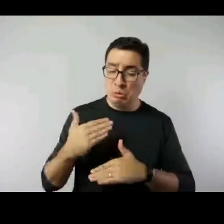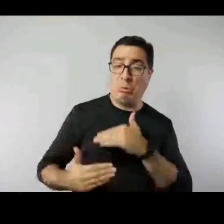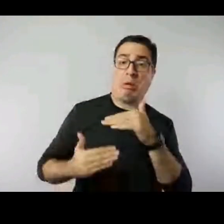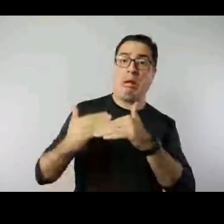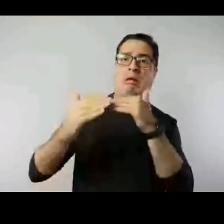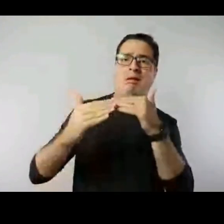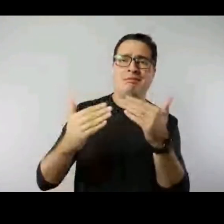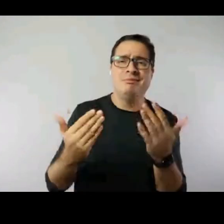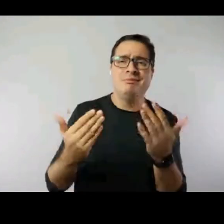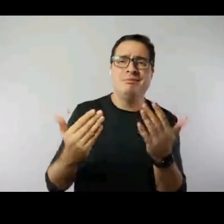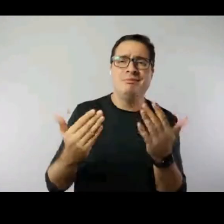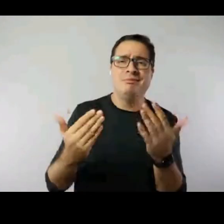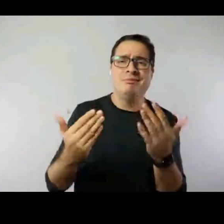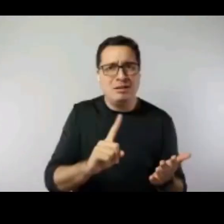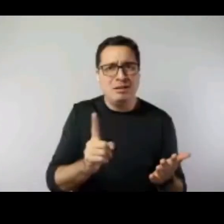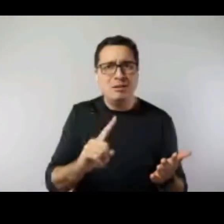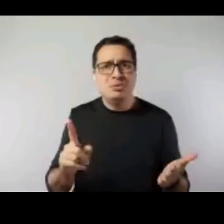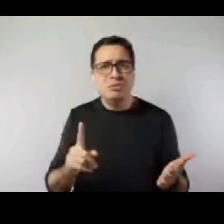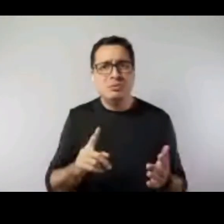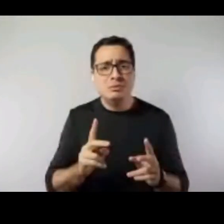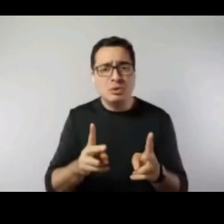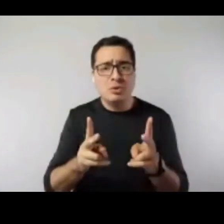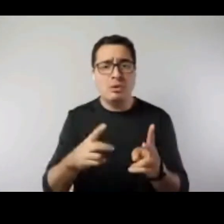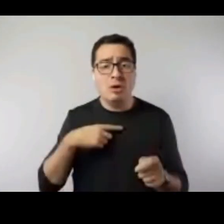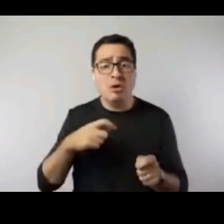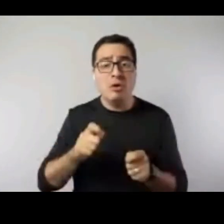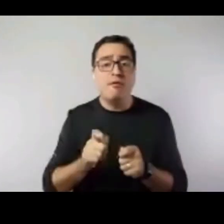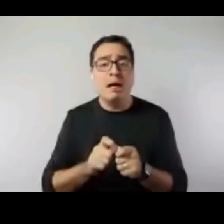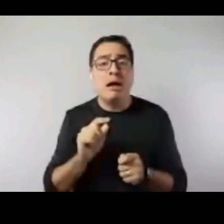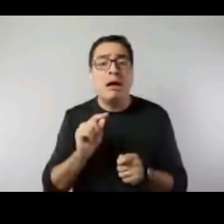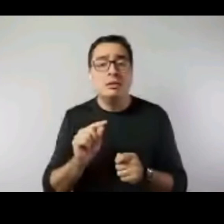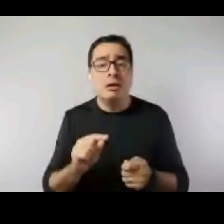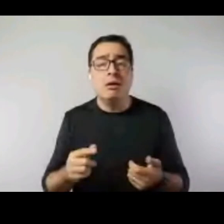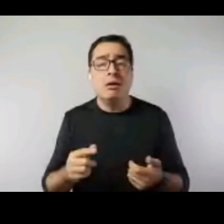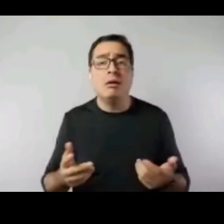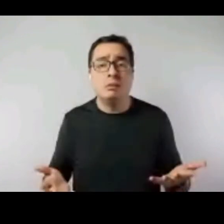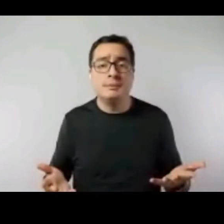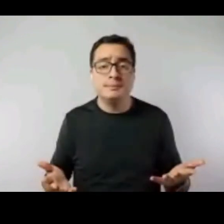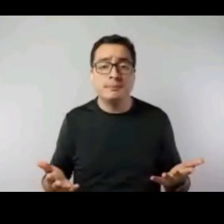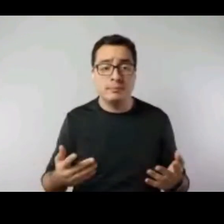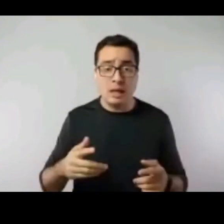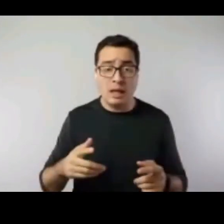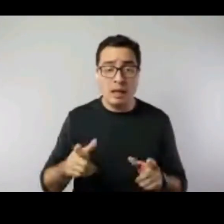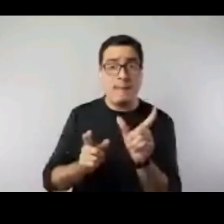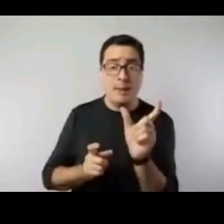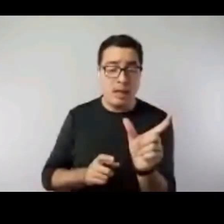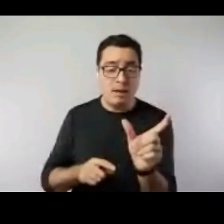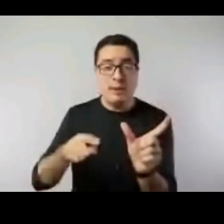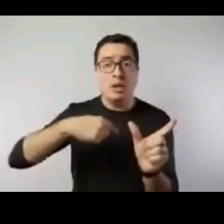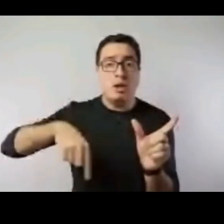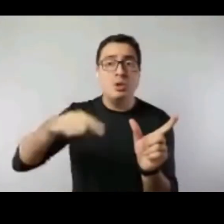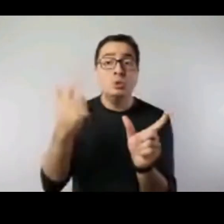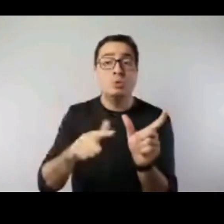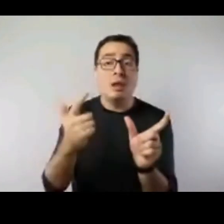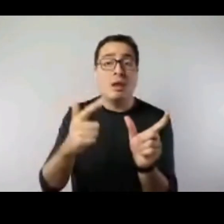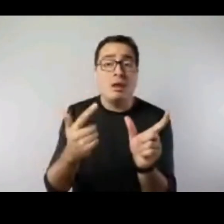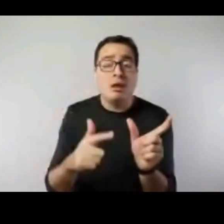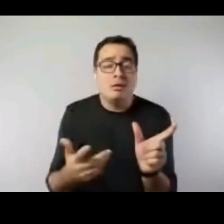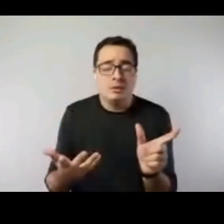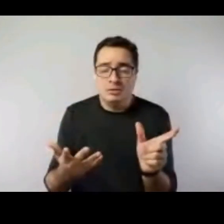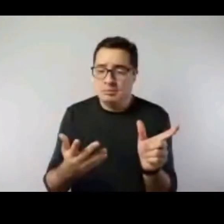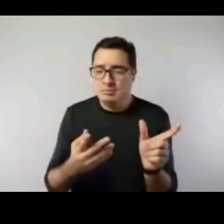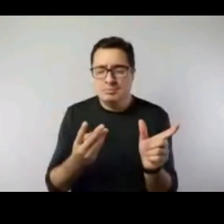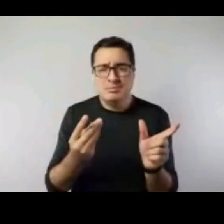não temos que superar mais nada. O que eu faço, então, essa palavra, para nós não existe. Nós temos que